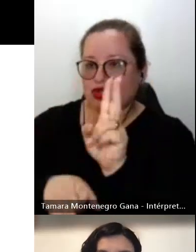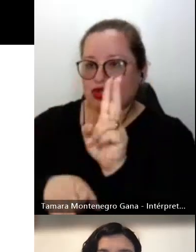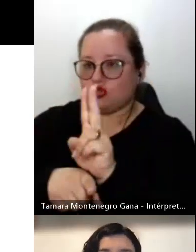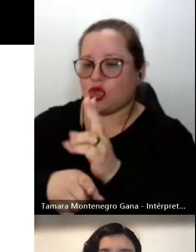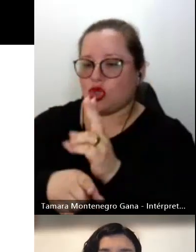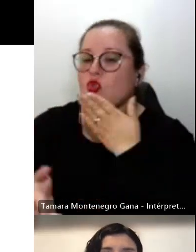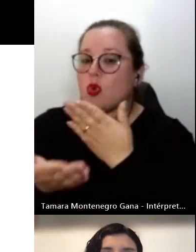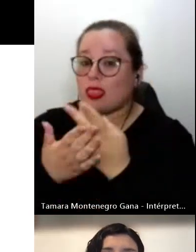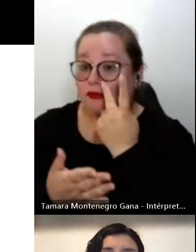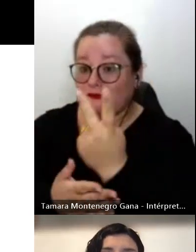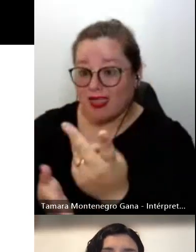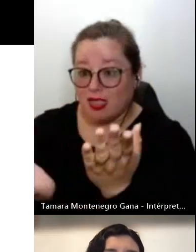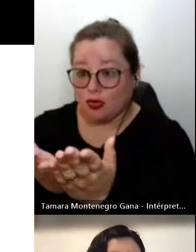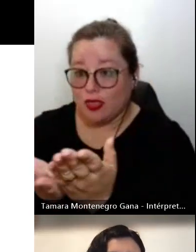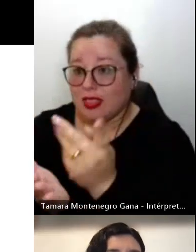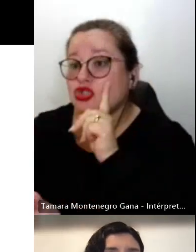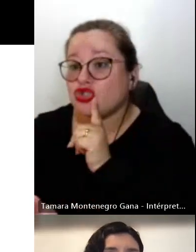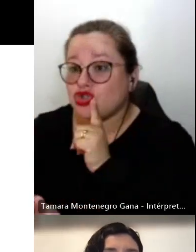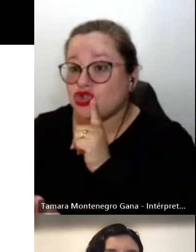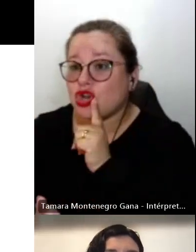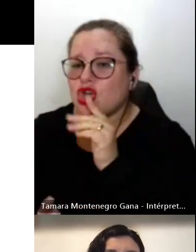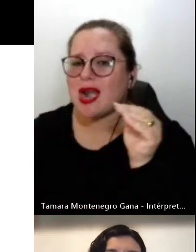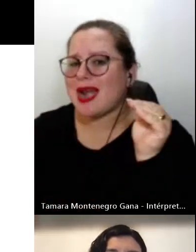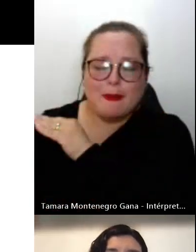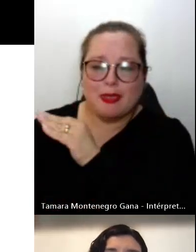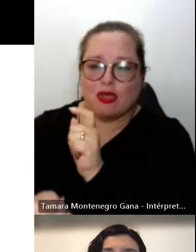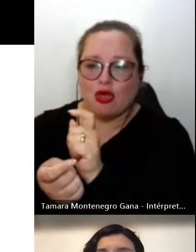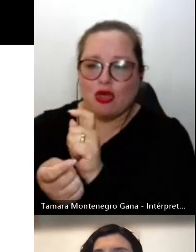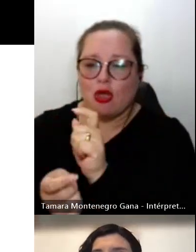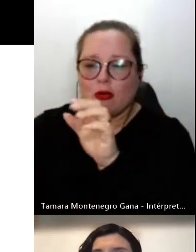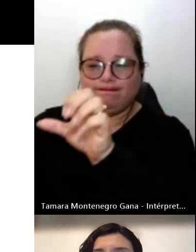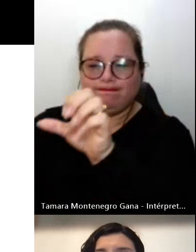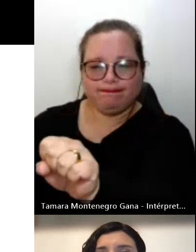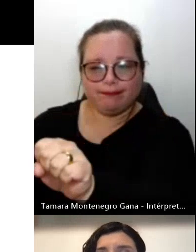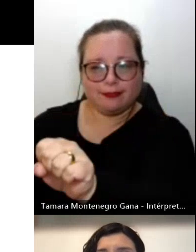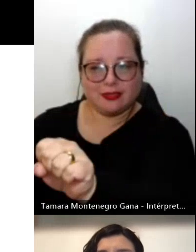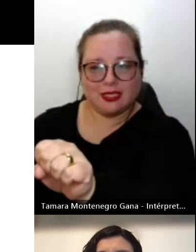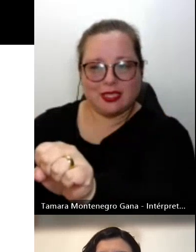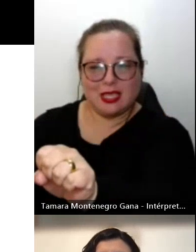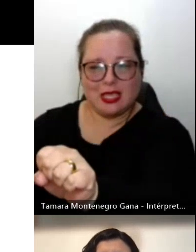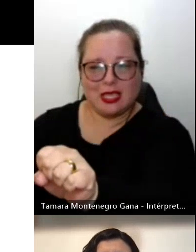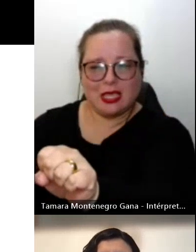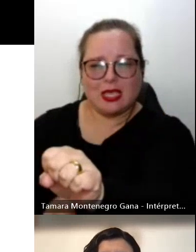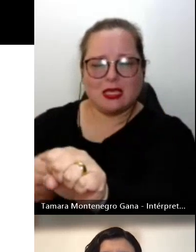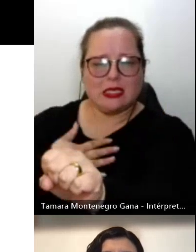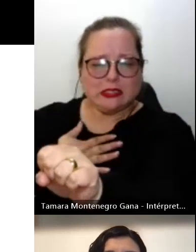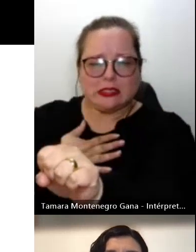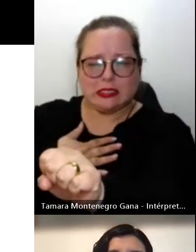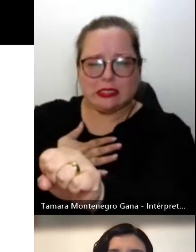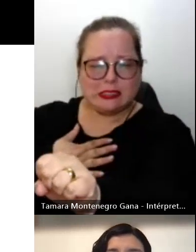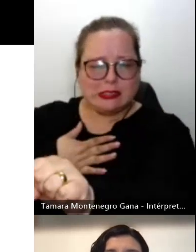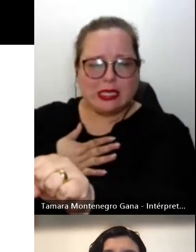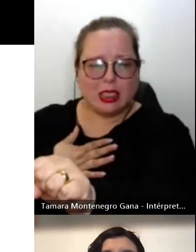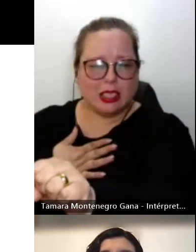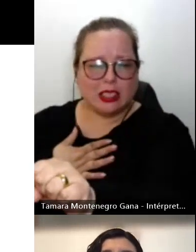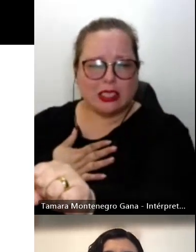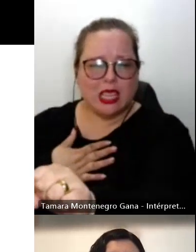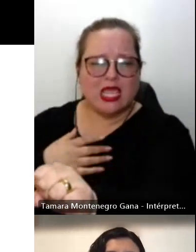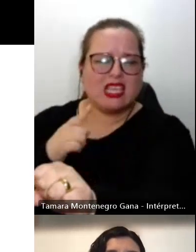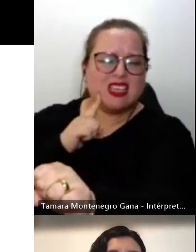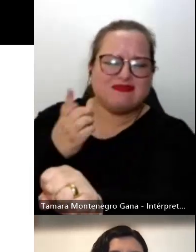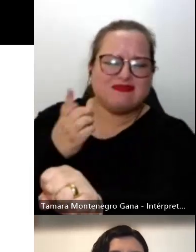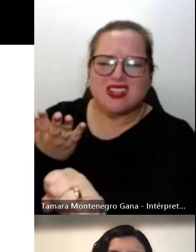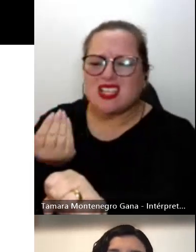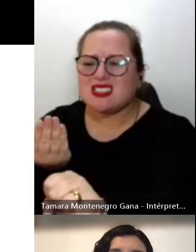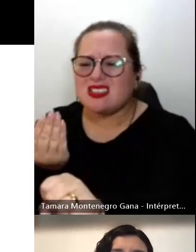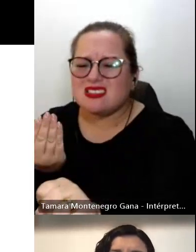estudiante sordo, de rápidamente poder captar qué es lo que están sintiendo, qué necesitan.